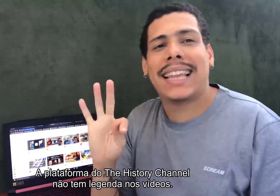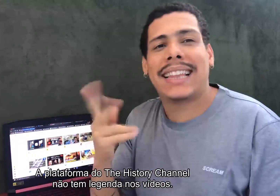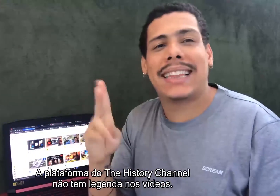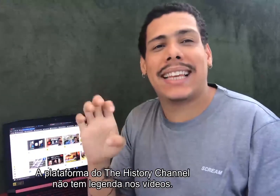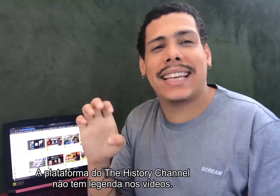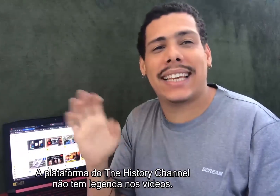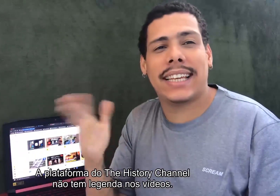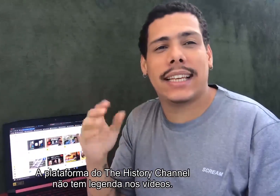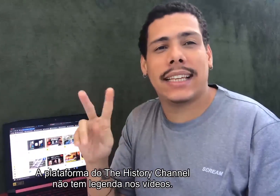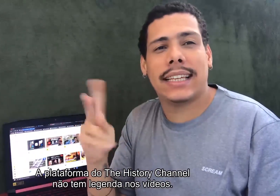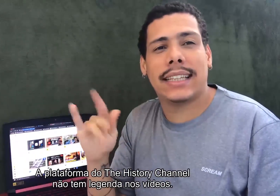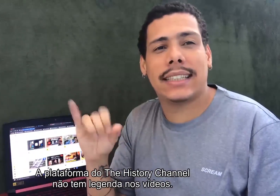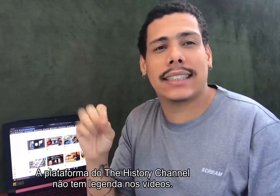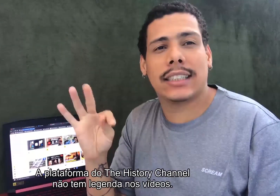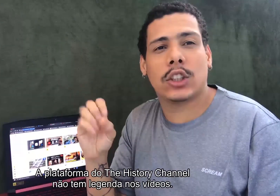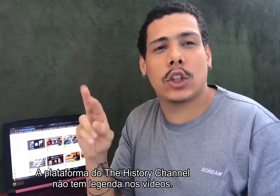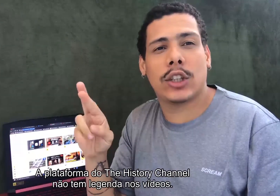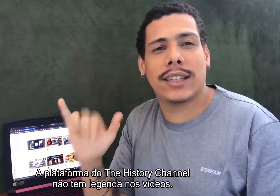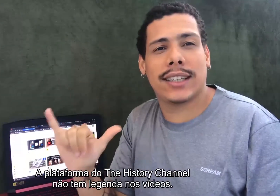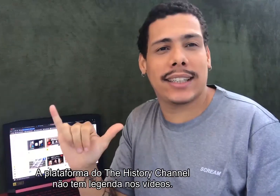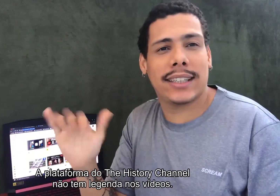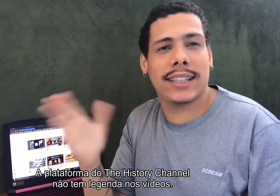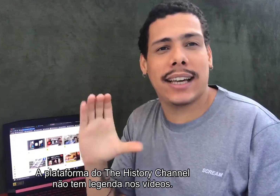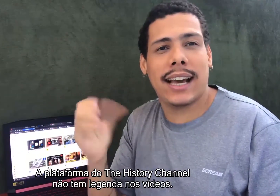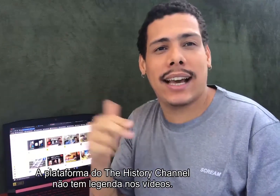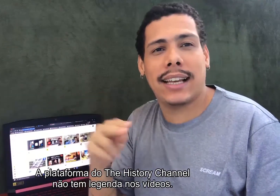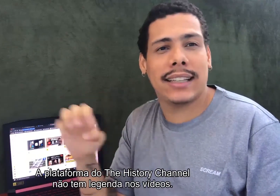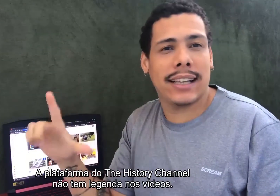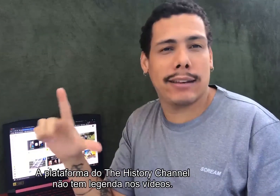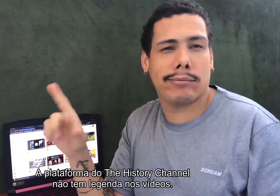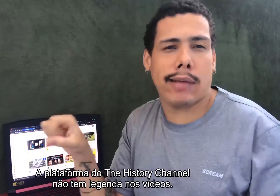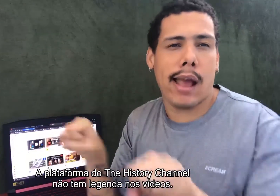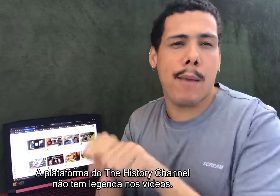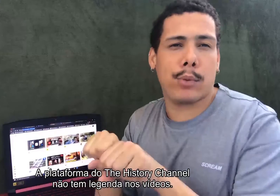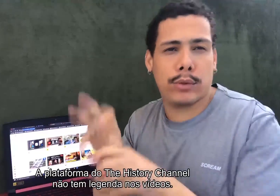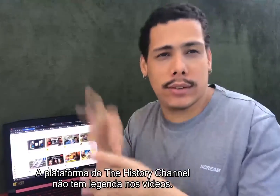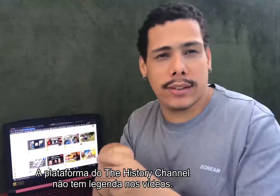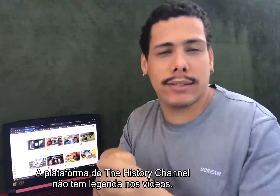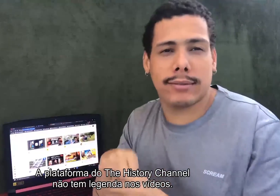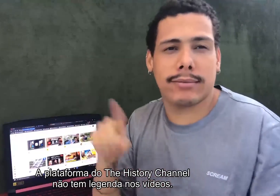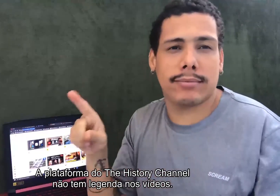A plataforma do The History Channel não tem legenda nos vídeos.